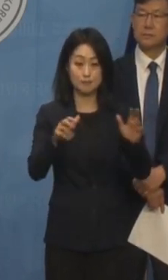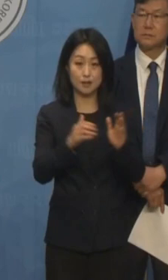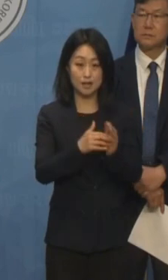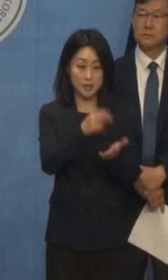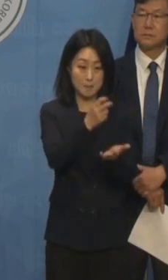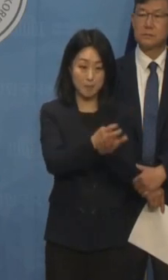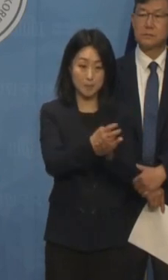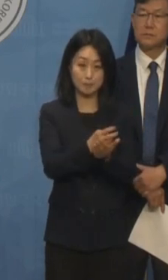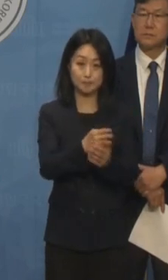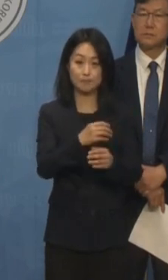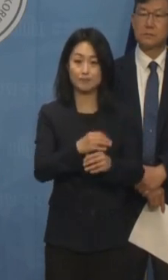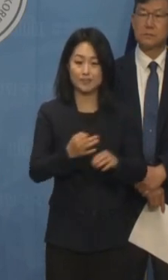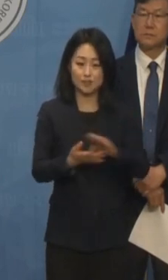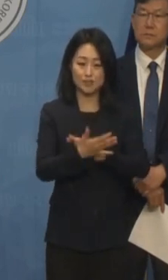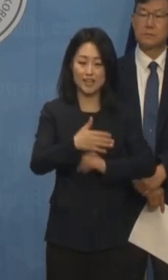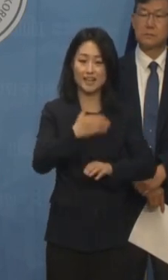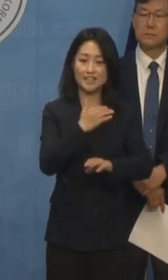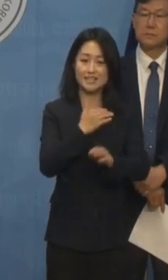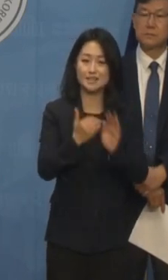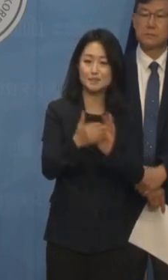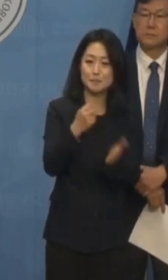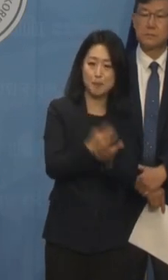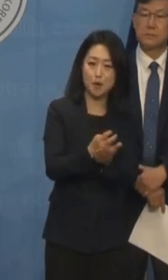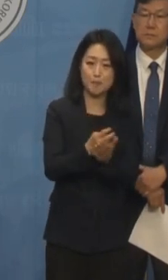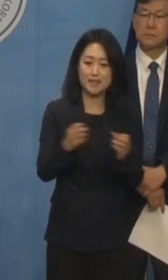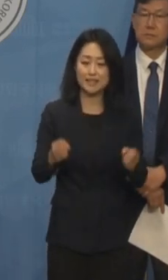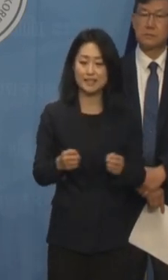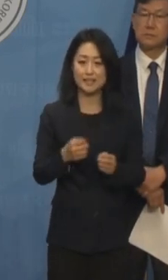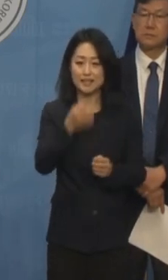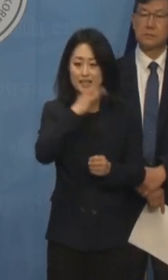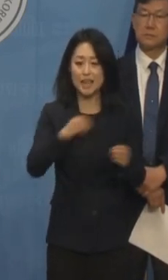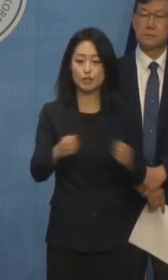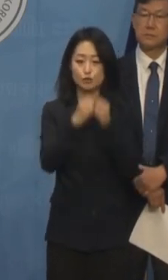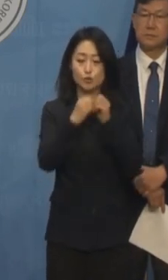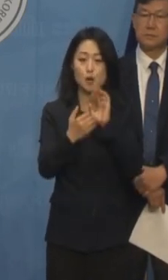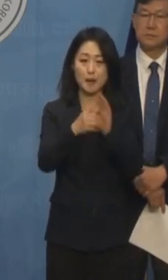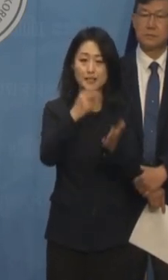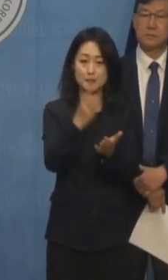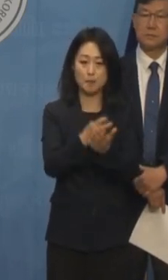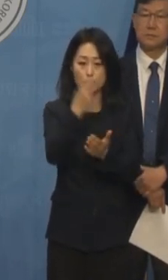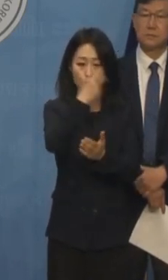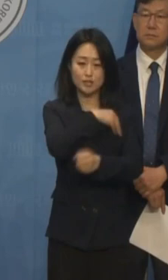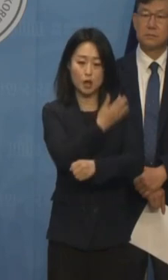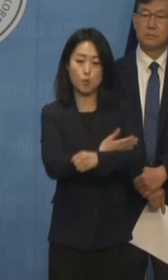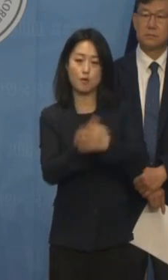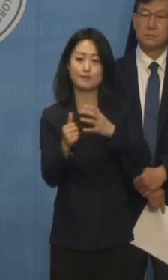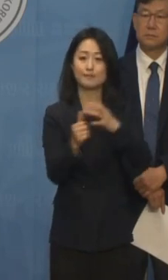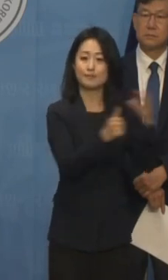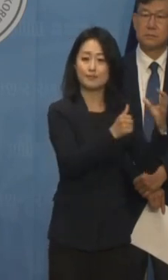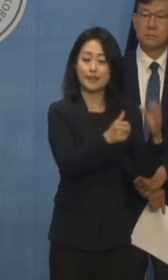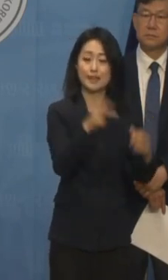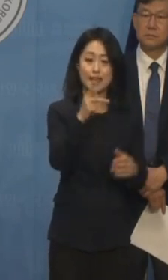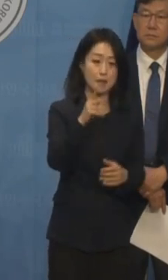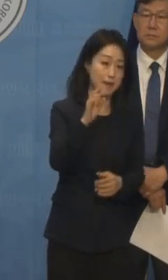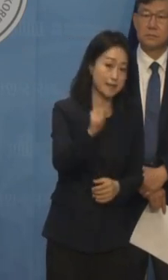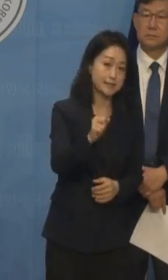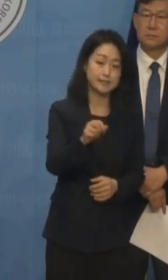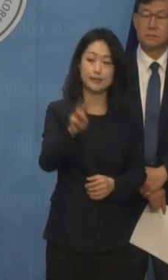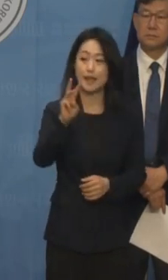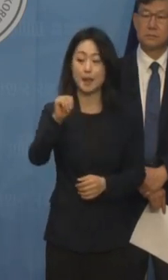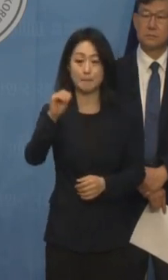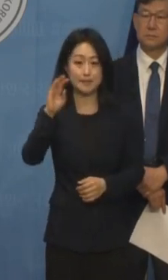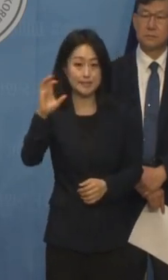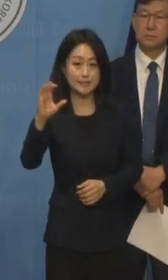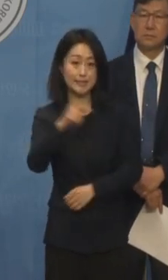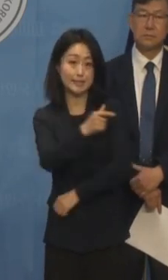소관법률인 청탁금지법과 이해충돌방지법의 조사권을 악용하며 KBS와 MBC